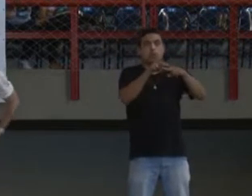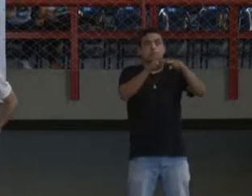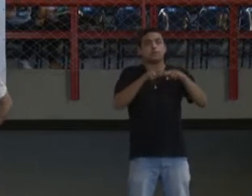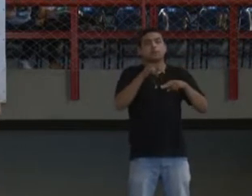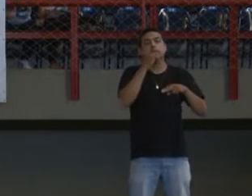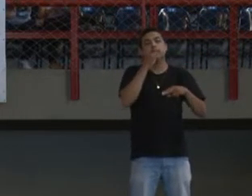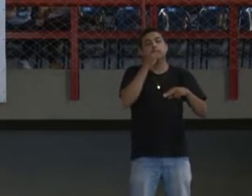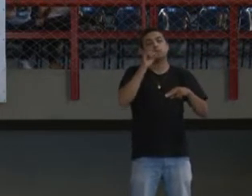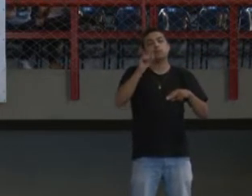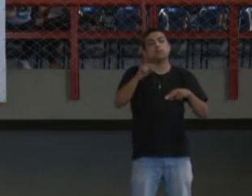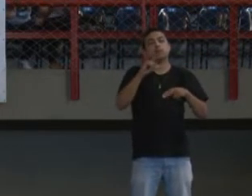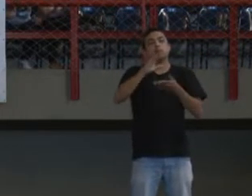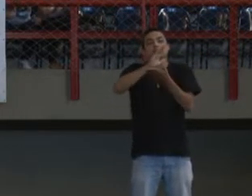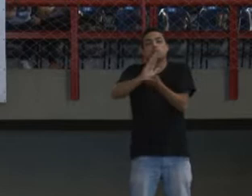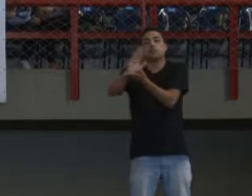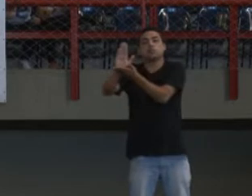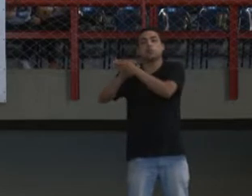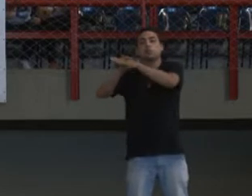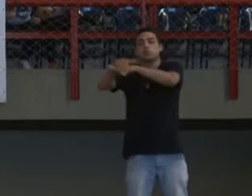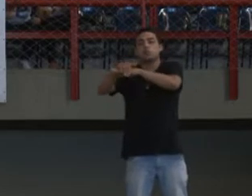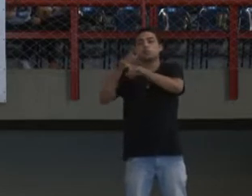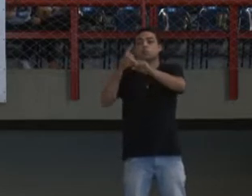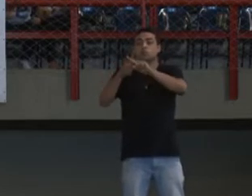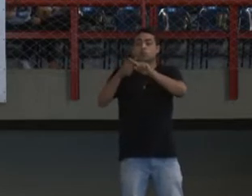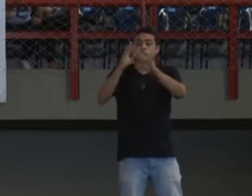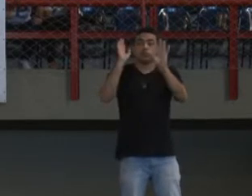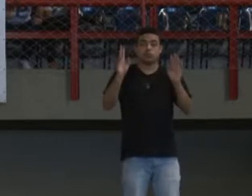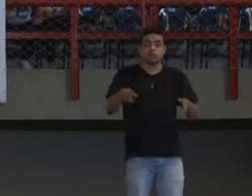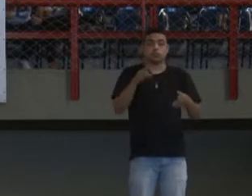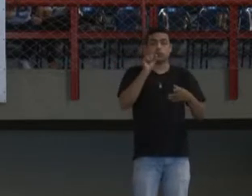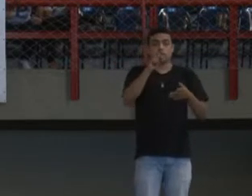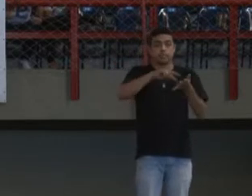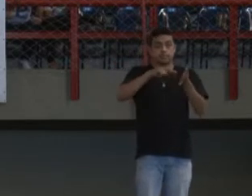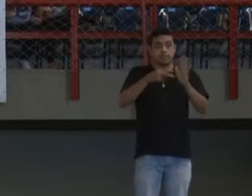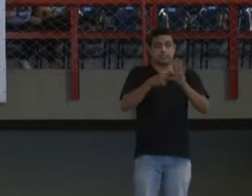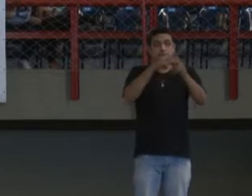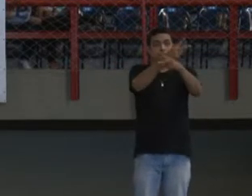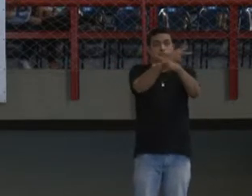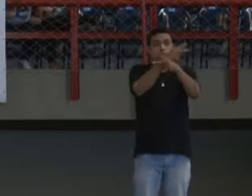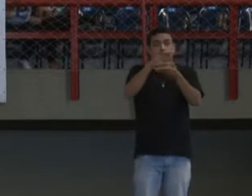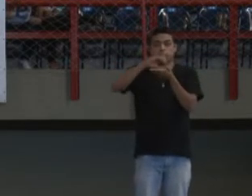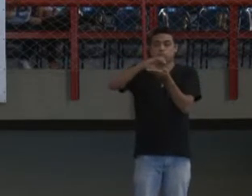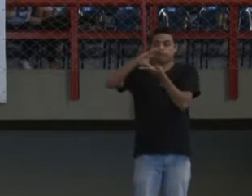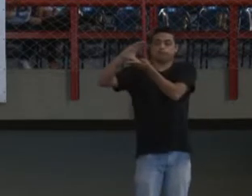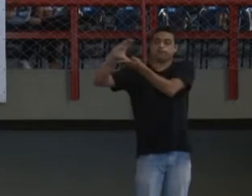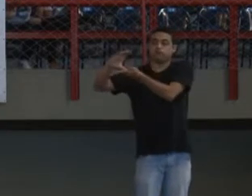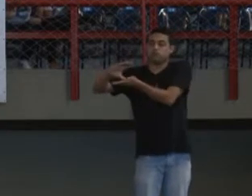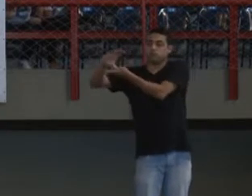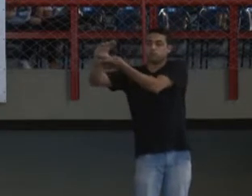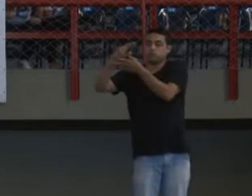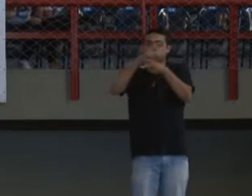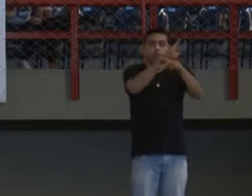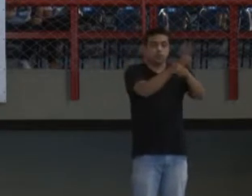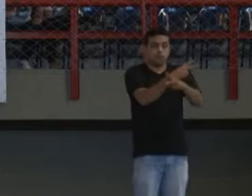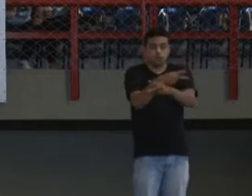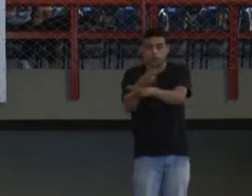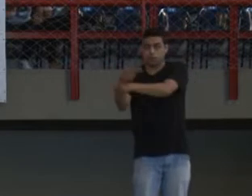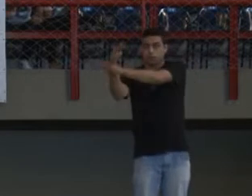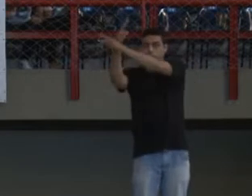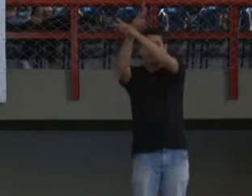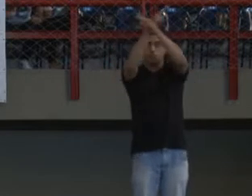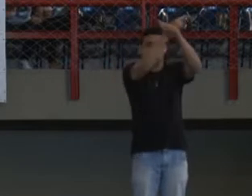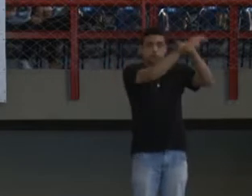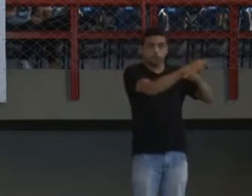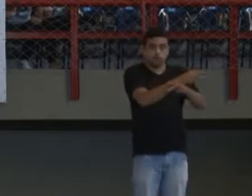pescar durante a noite? Porque a jangada é movida à força eólica, ventos. Então, durante a noite, o